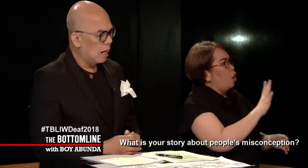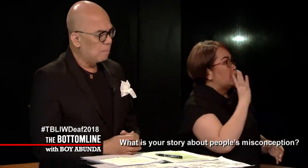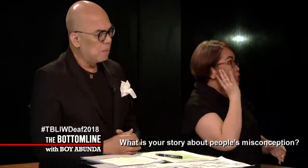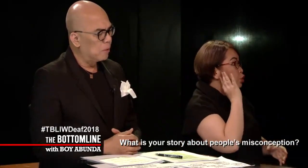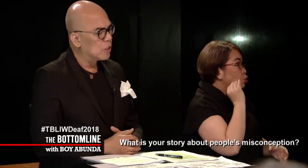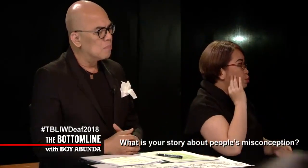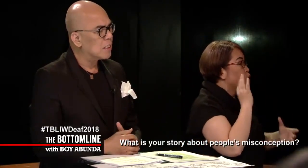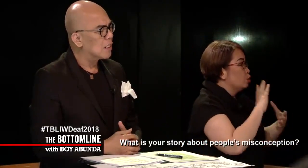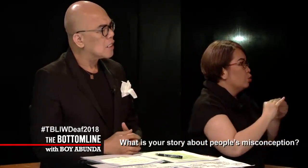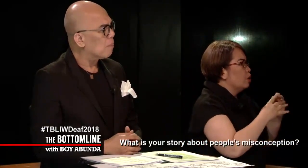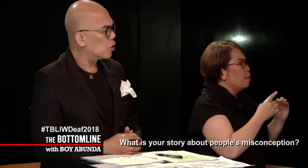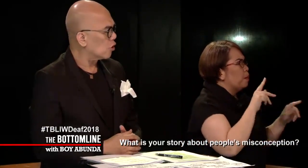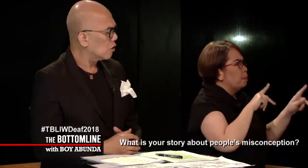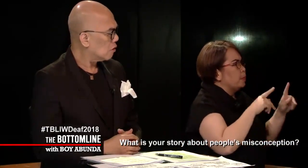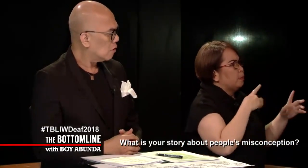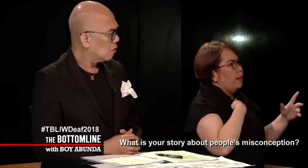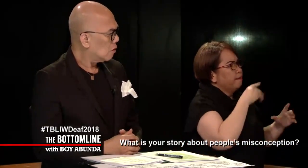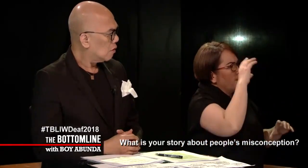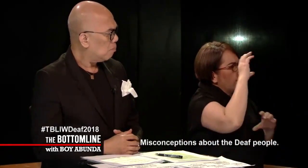about people's